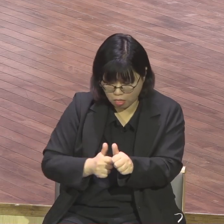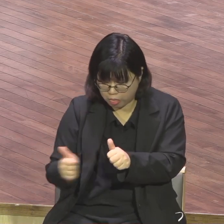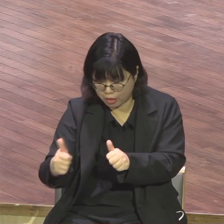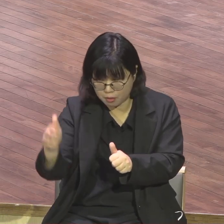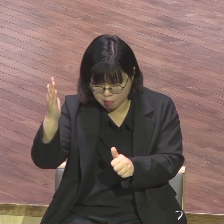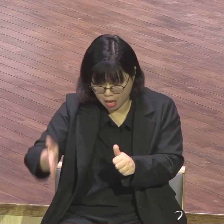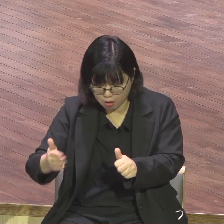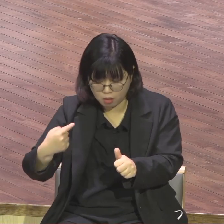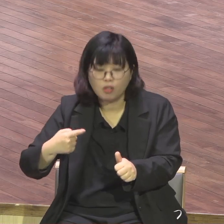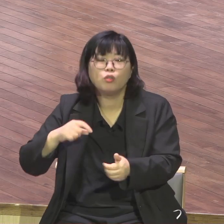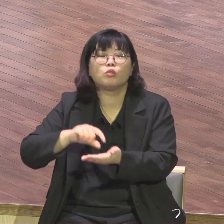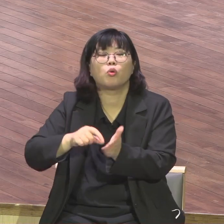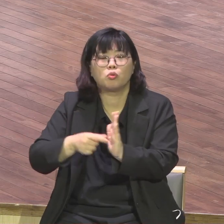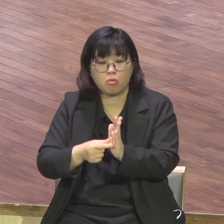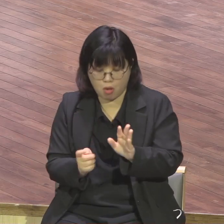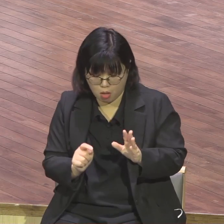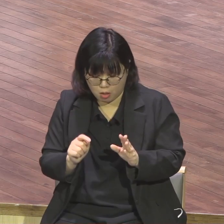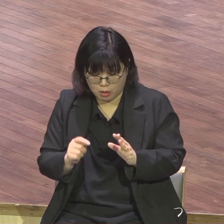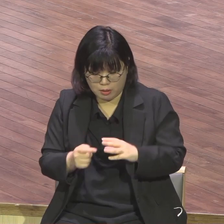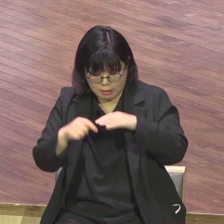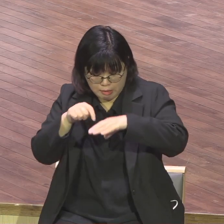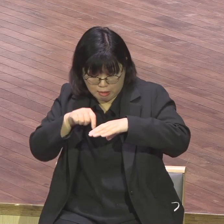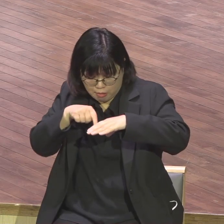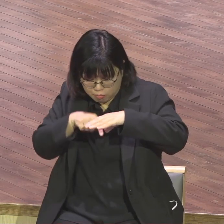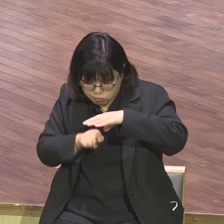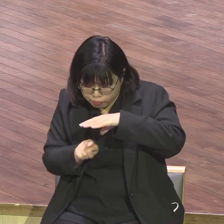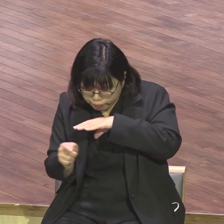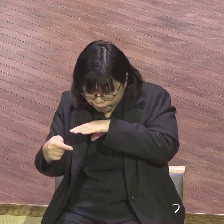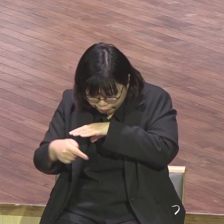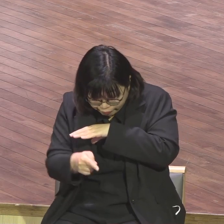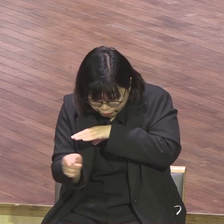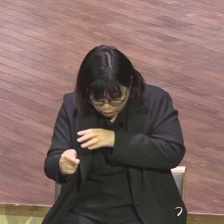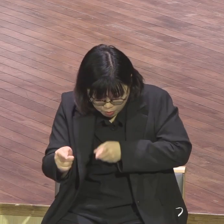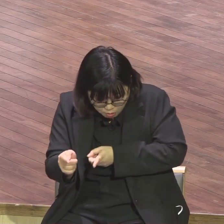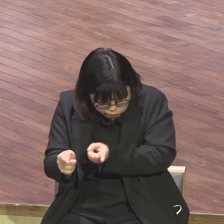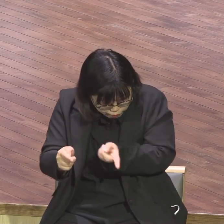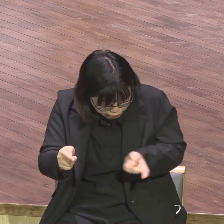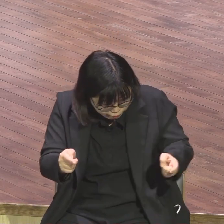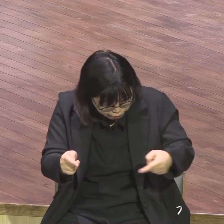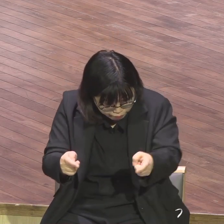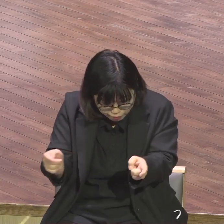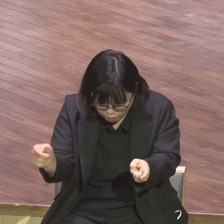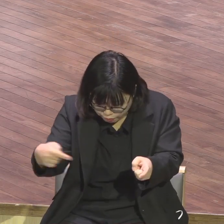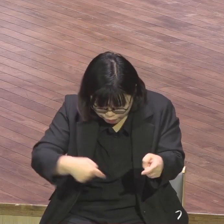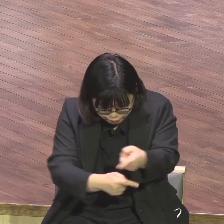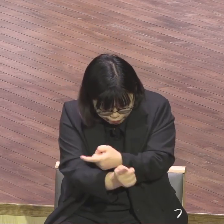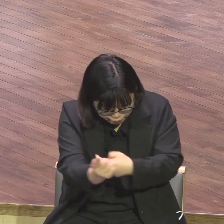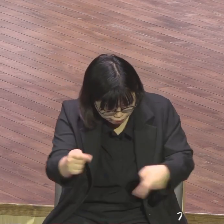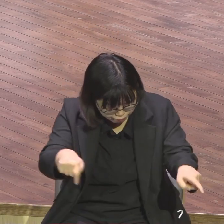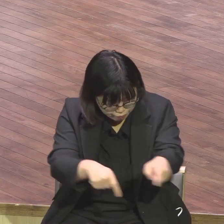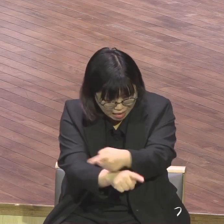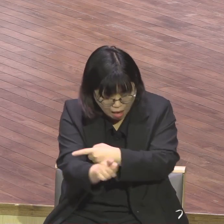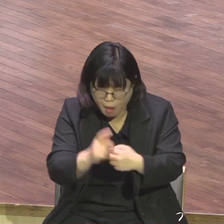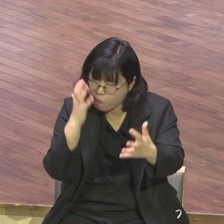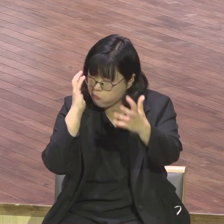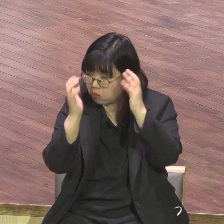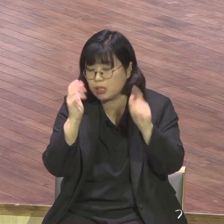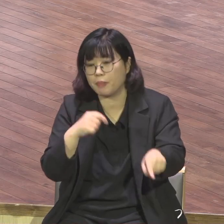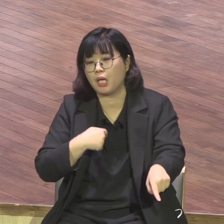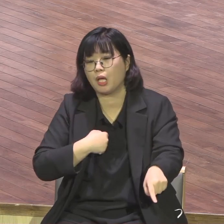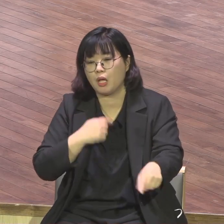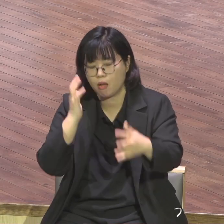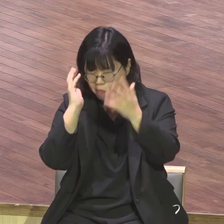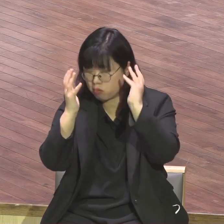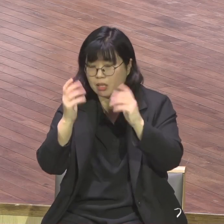많은지 말이에요. 왜냐하면 이 공격에 들어오면 도망을 가야 되는데 가야 되니까 온 사람들이 이